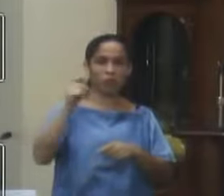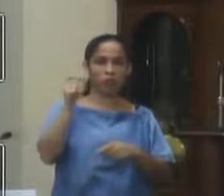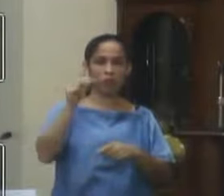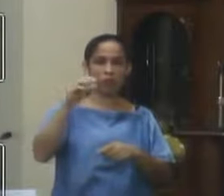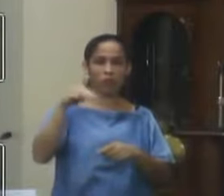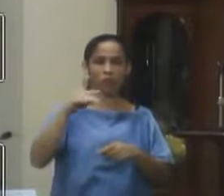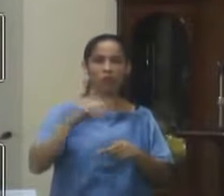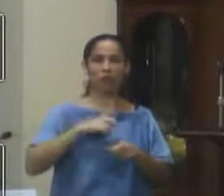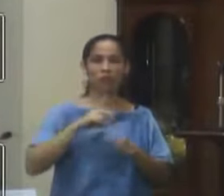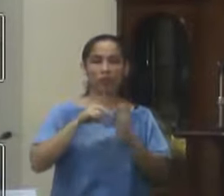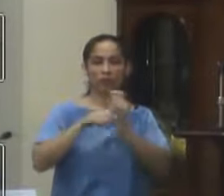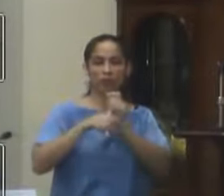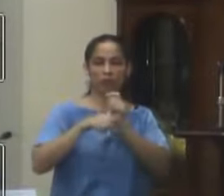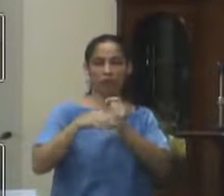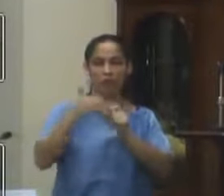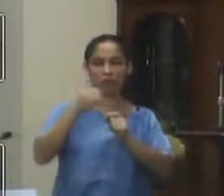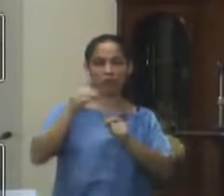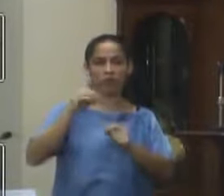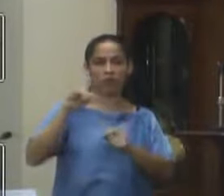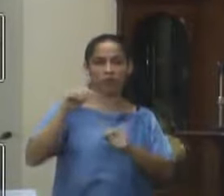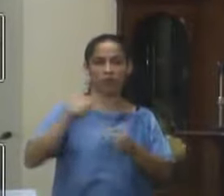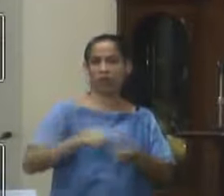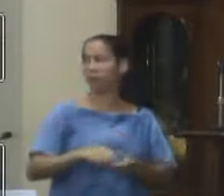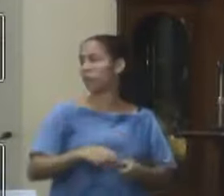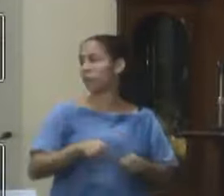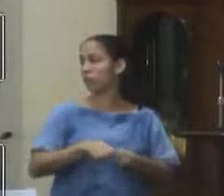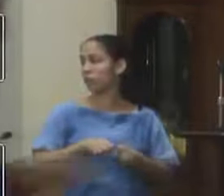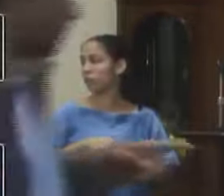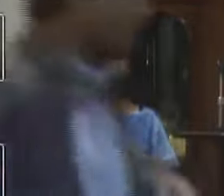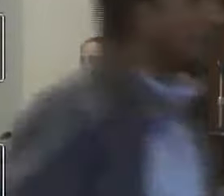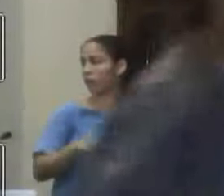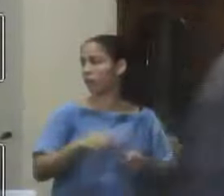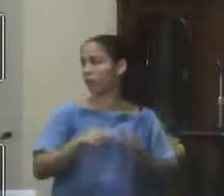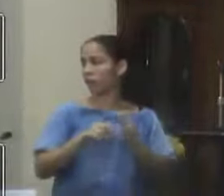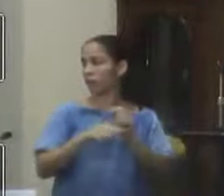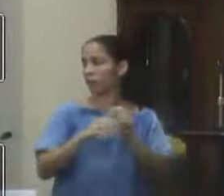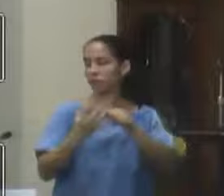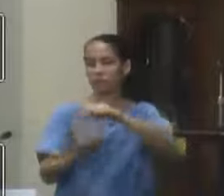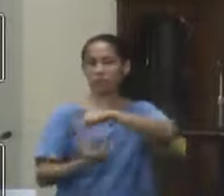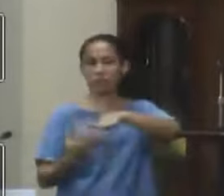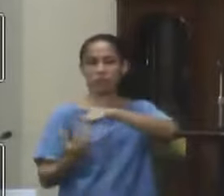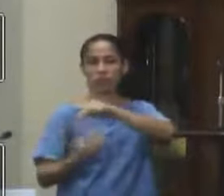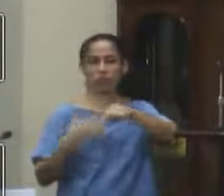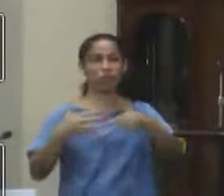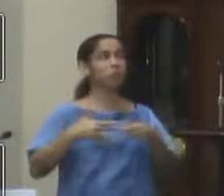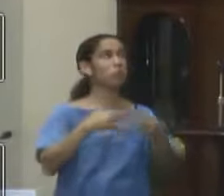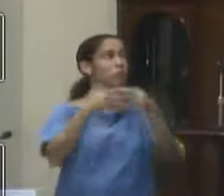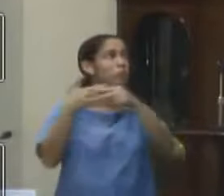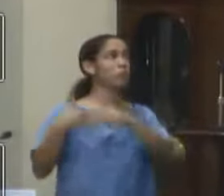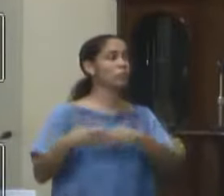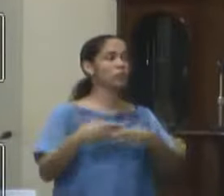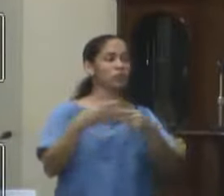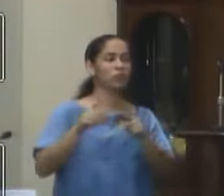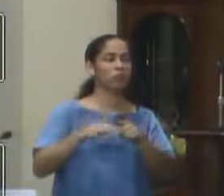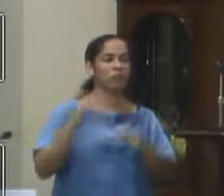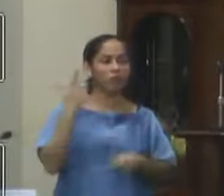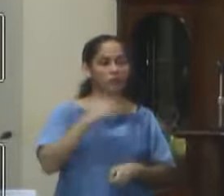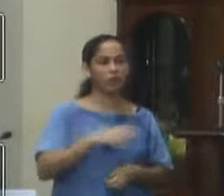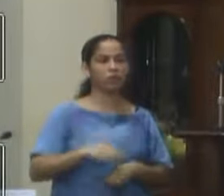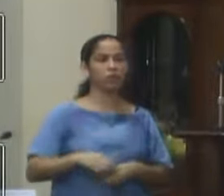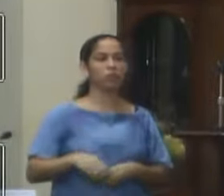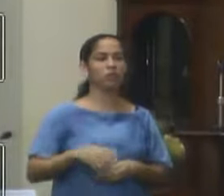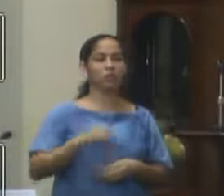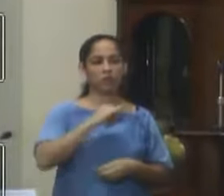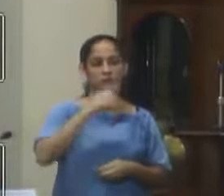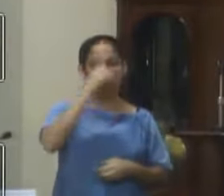10 dias, mas também é um atraso por conta da greve dos caminhoneiros, que está sendo superado já também. E, se